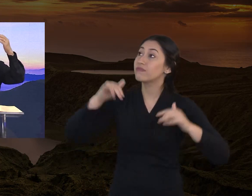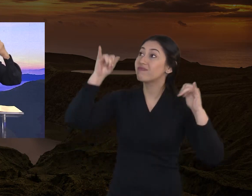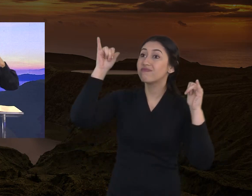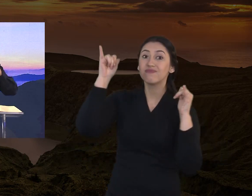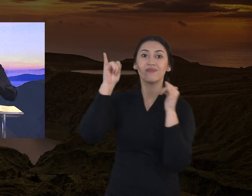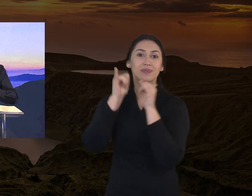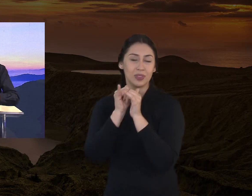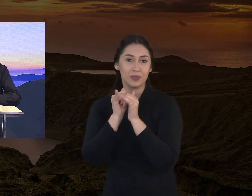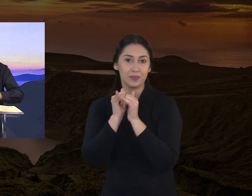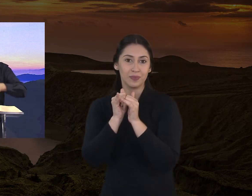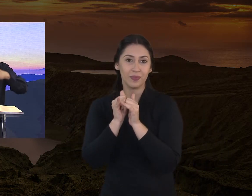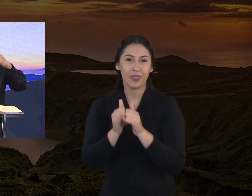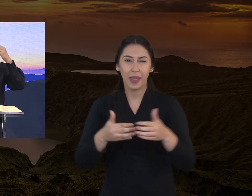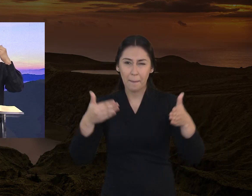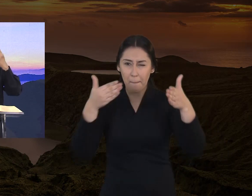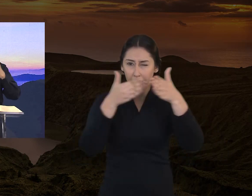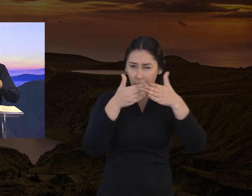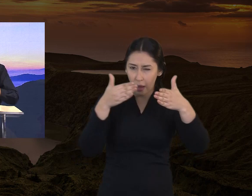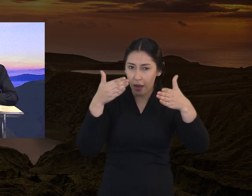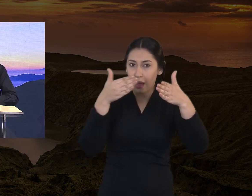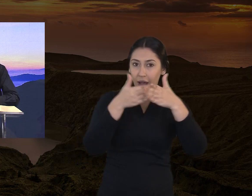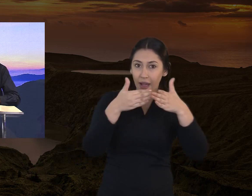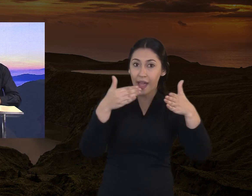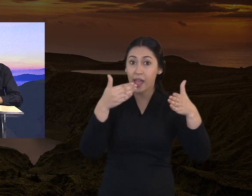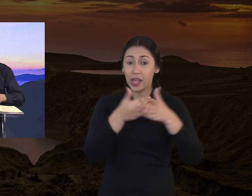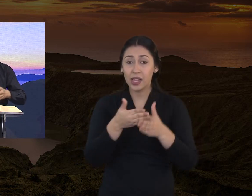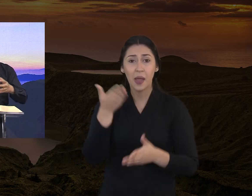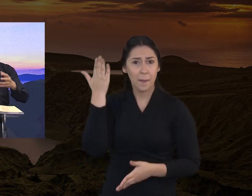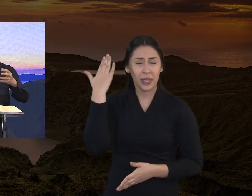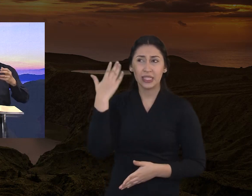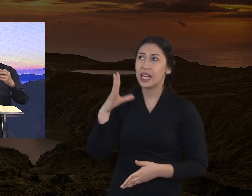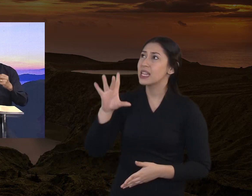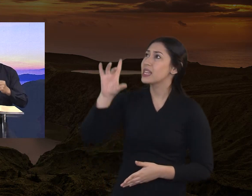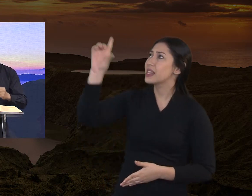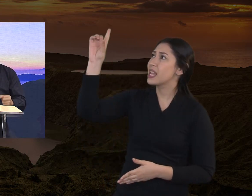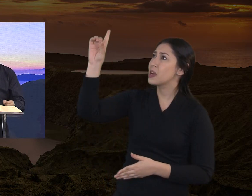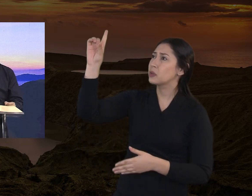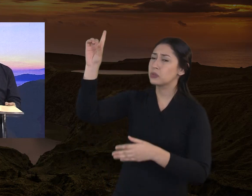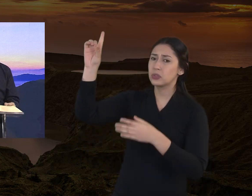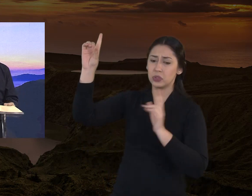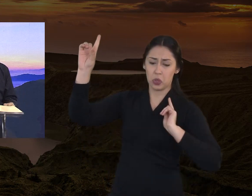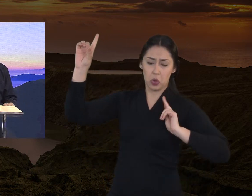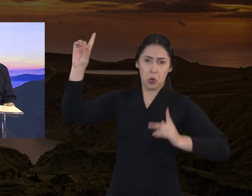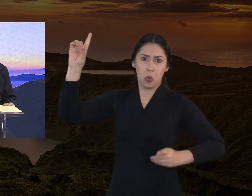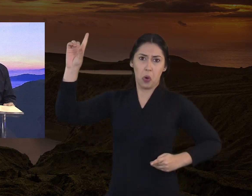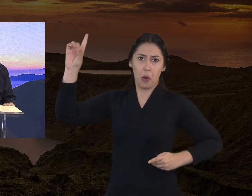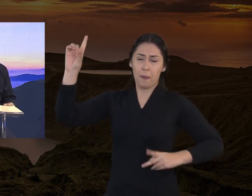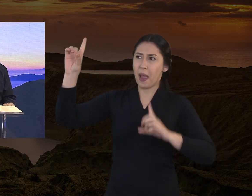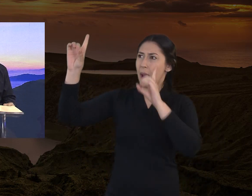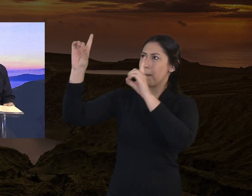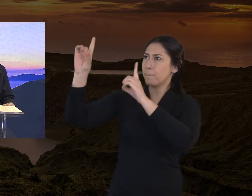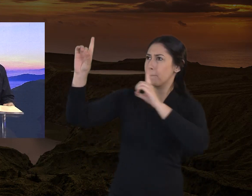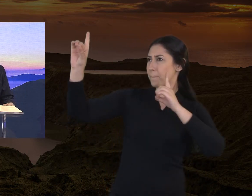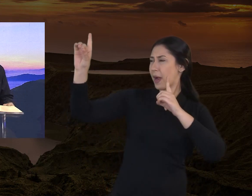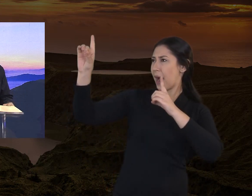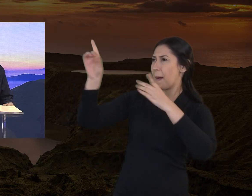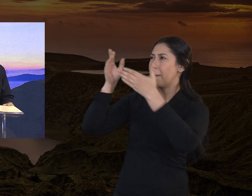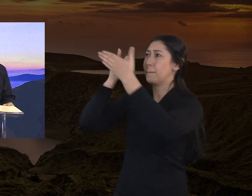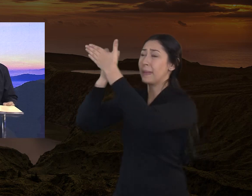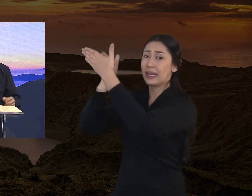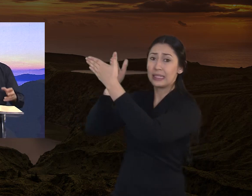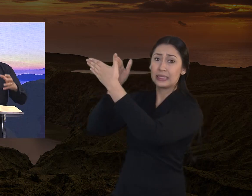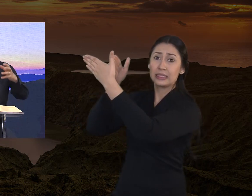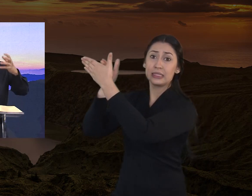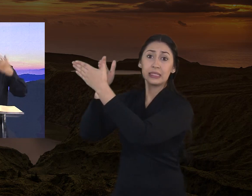aquele obstáculo, a barreira que havia entre o homem pecador e Deus, e em